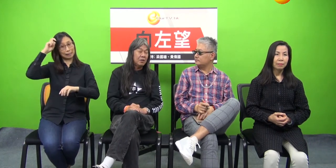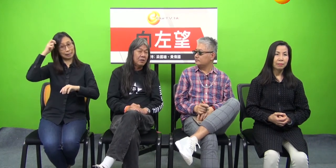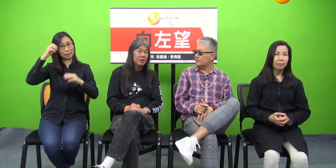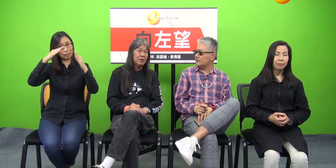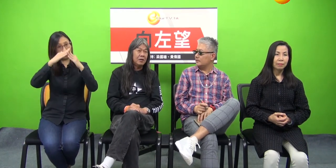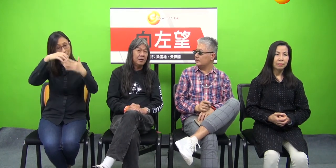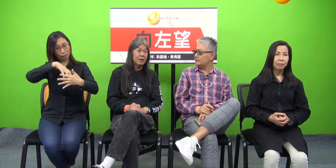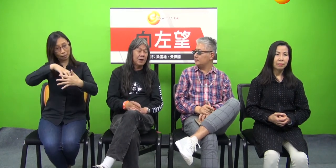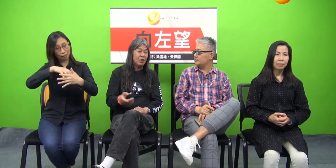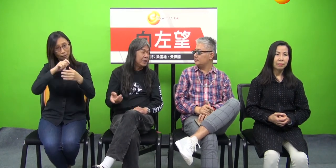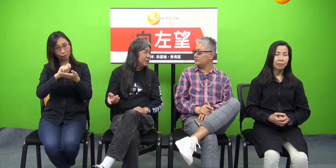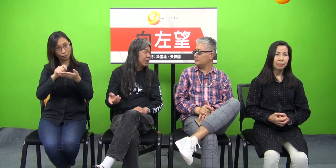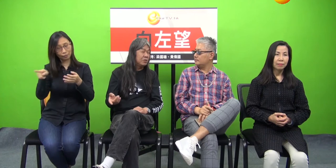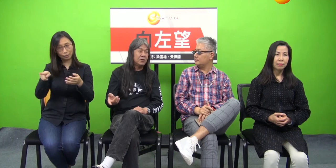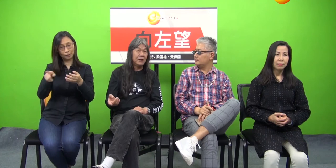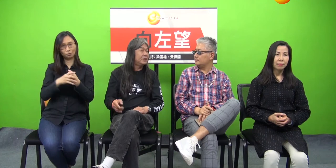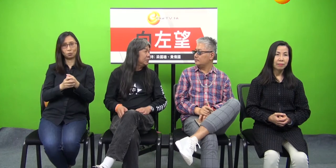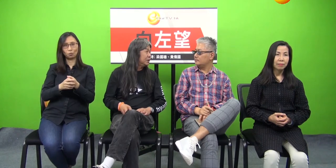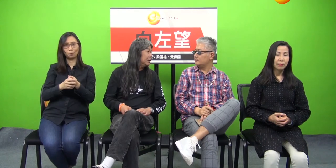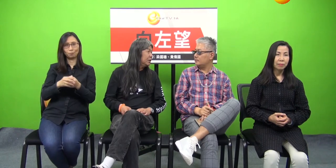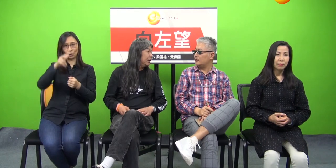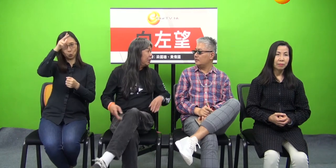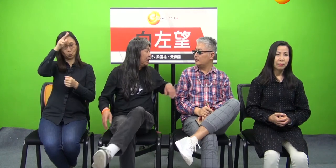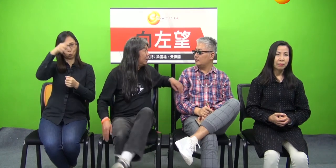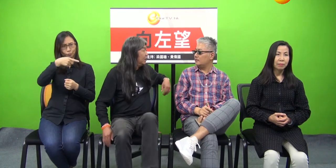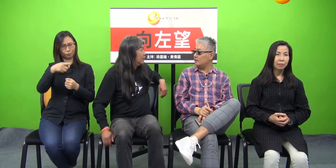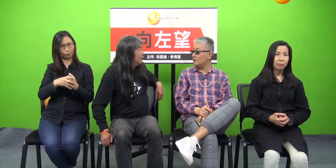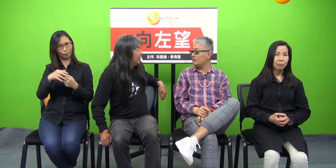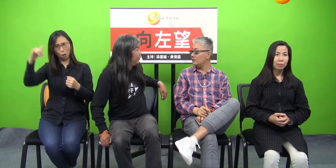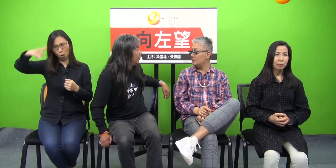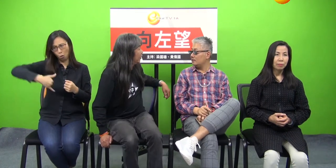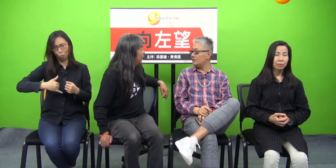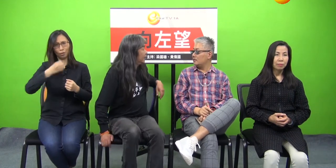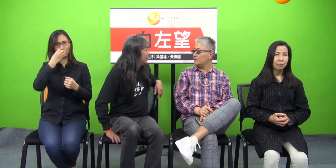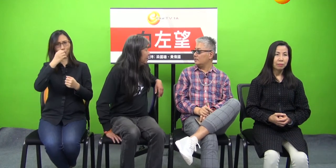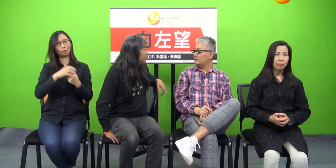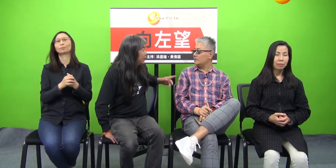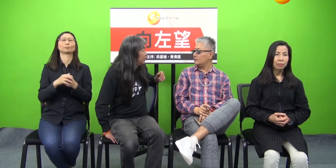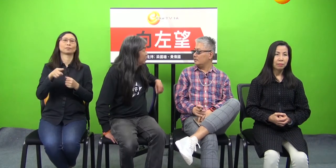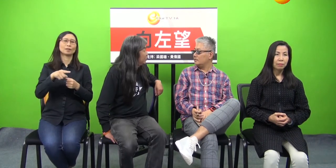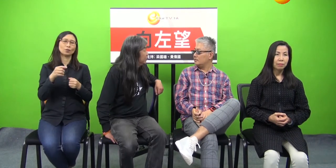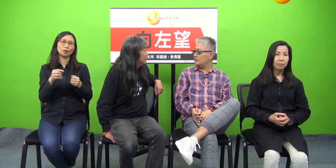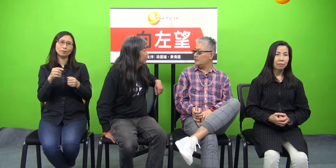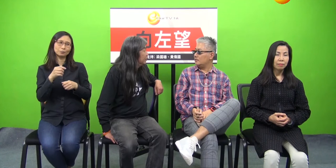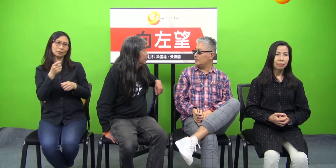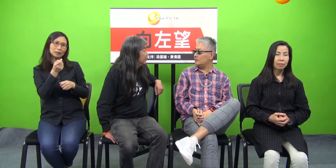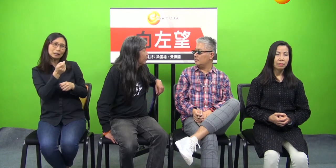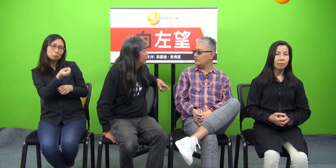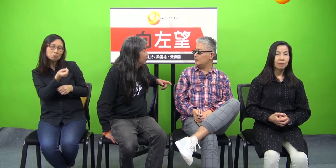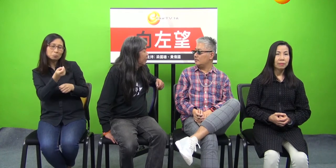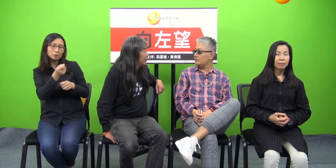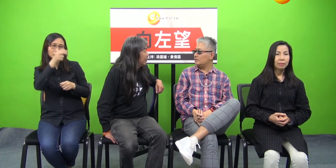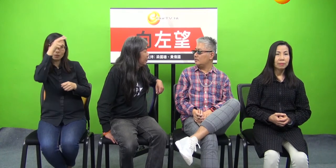哥，呢個咁嘅九品芝麻官落嚟，你知唔知點啊？你話李飛落嚟咁細個官，